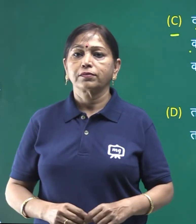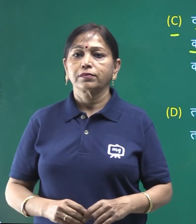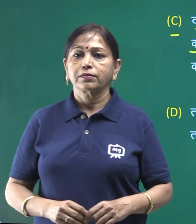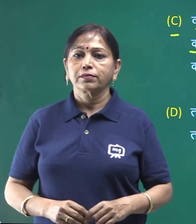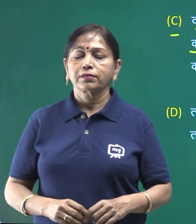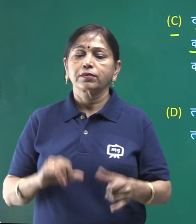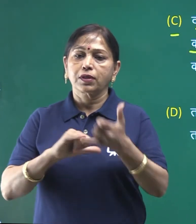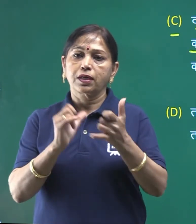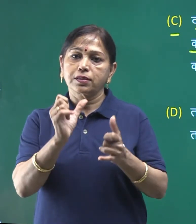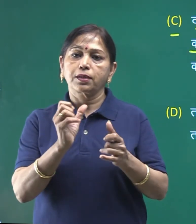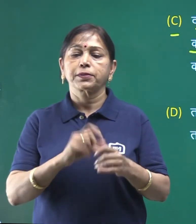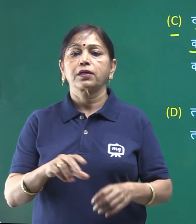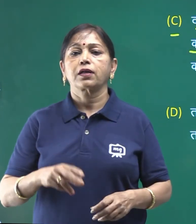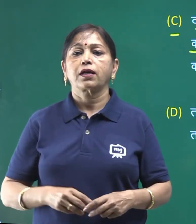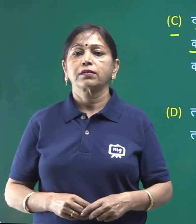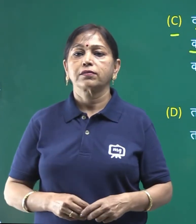पदार्थों का